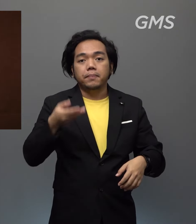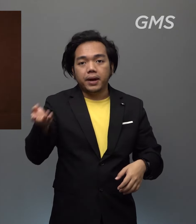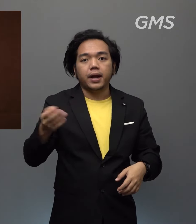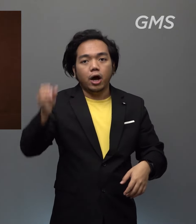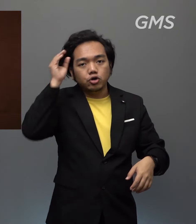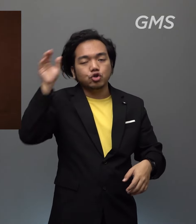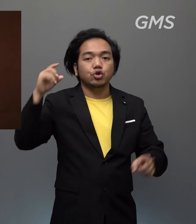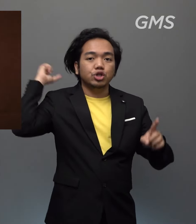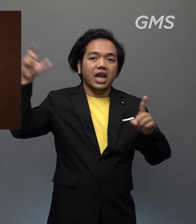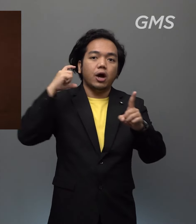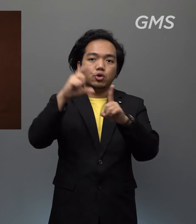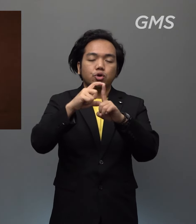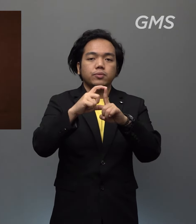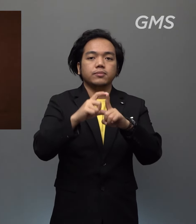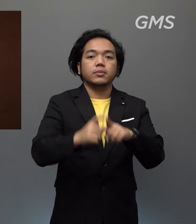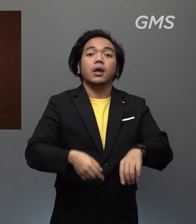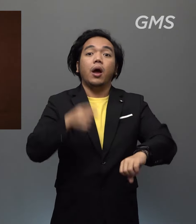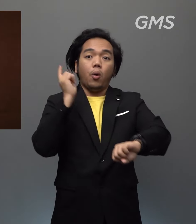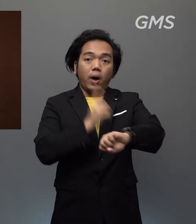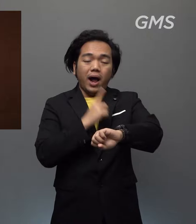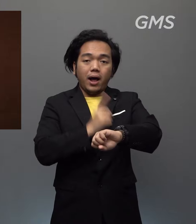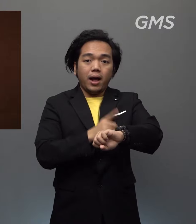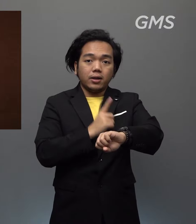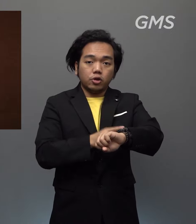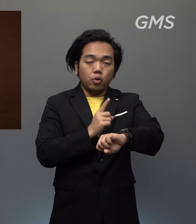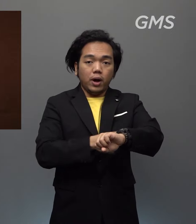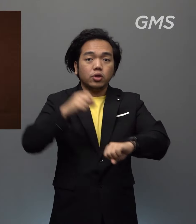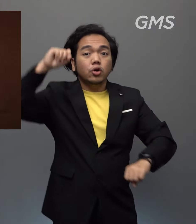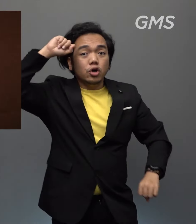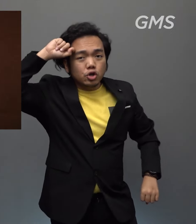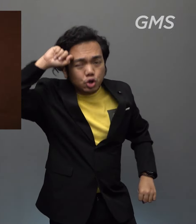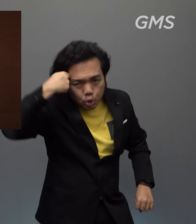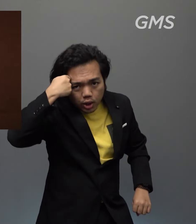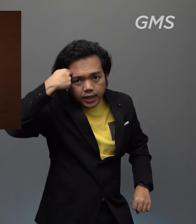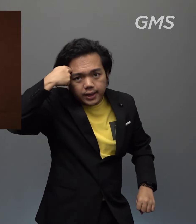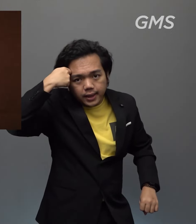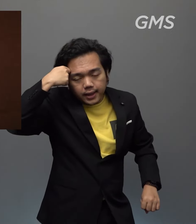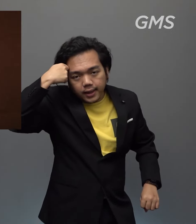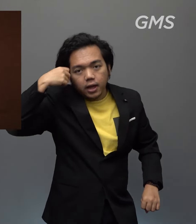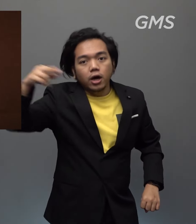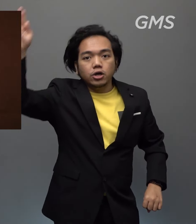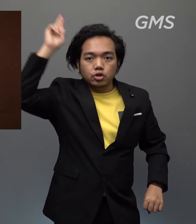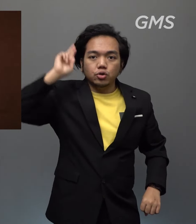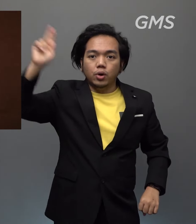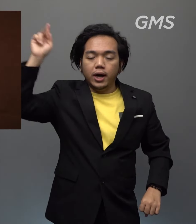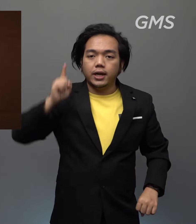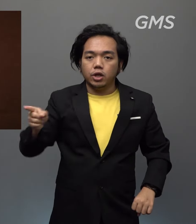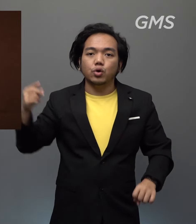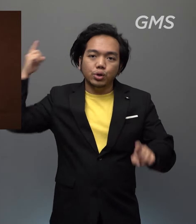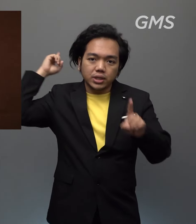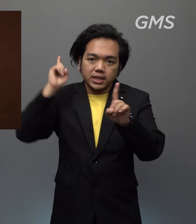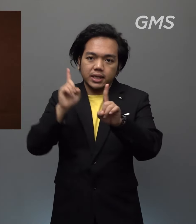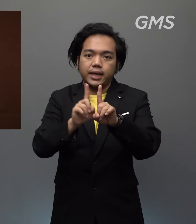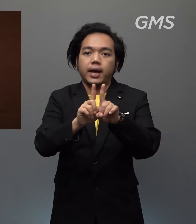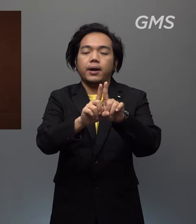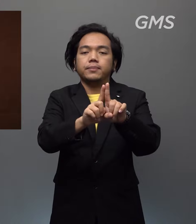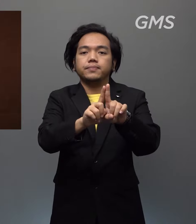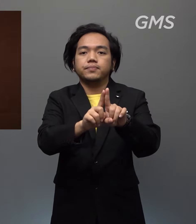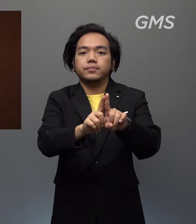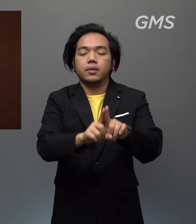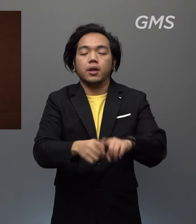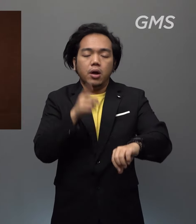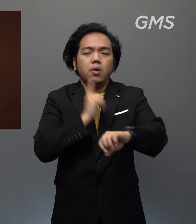masa-masa sukar, Tuhan itu setia. Di masa-masa sulit, masa-masa sukar atau keterpurukan kita, Tuhan tetap